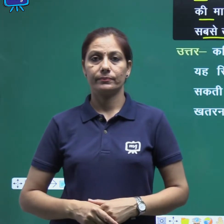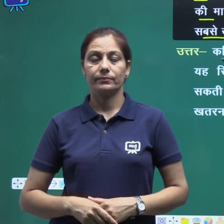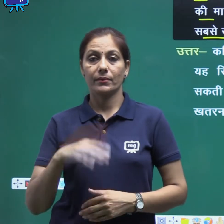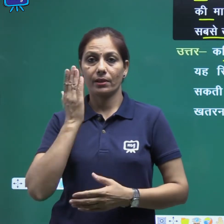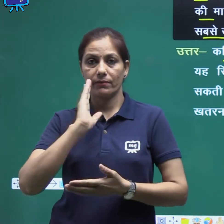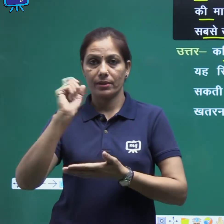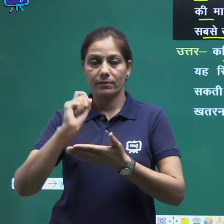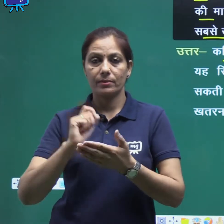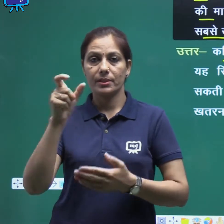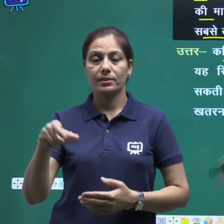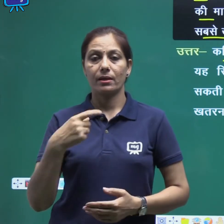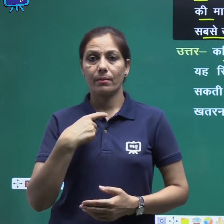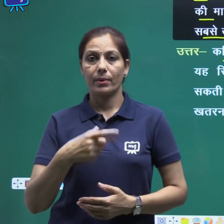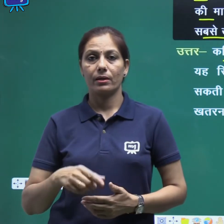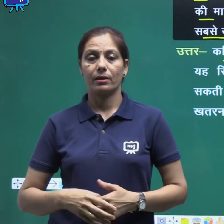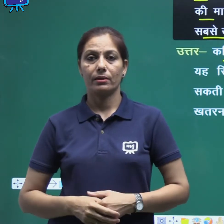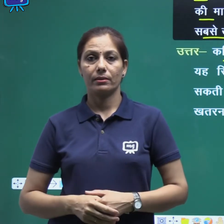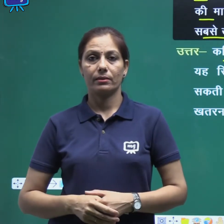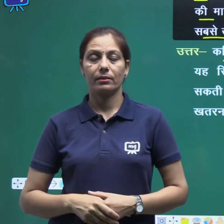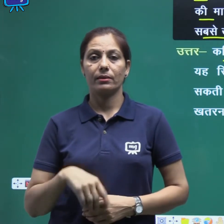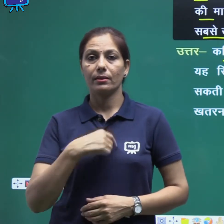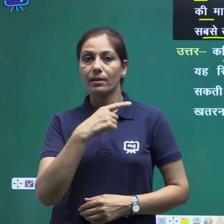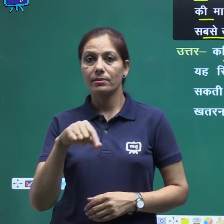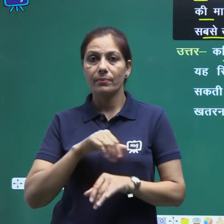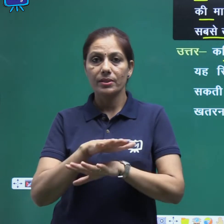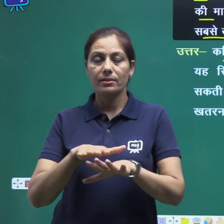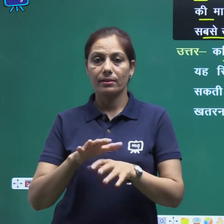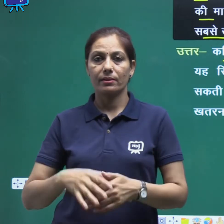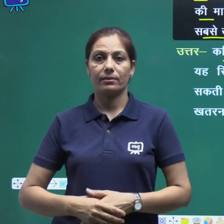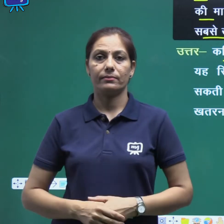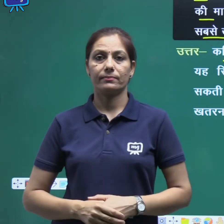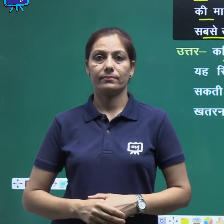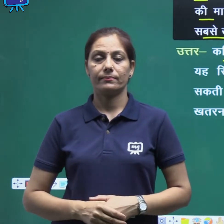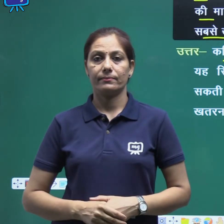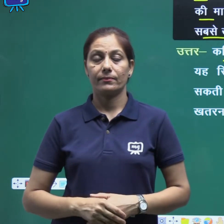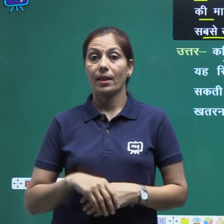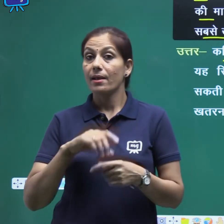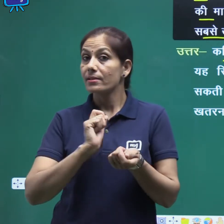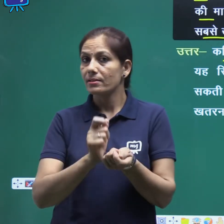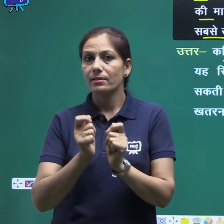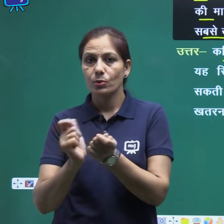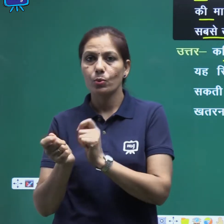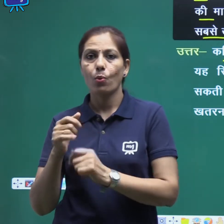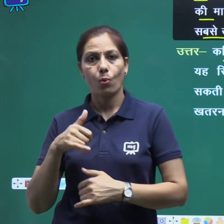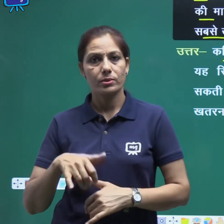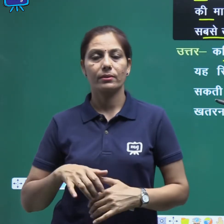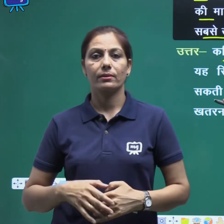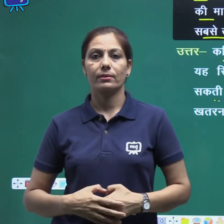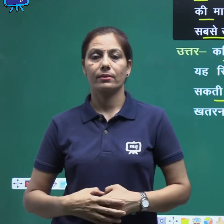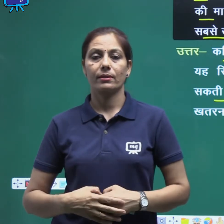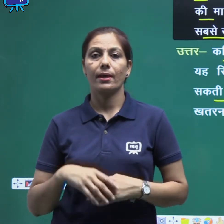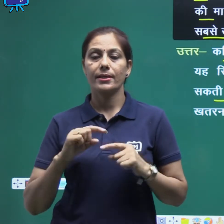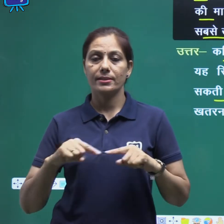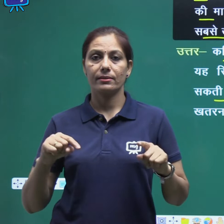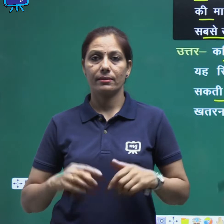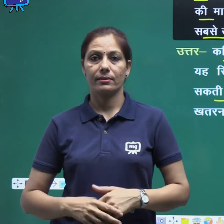कवि का मानना है कि ये सब स्थितियां बदली जा सकती है,